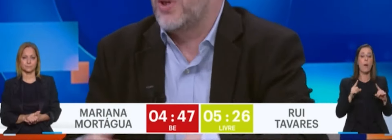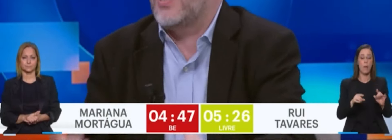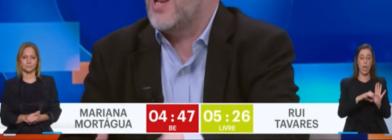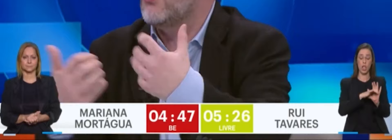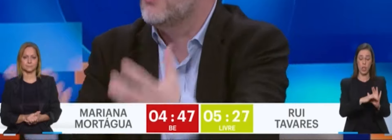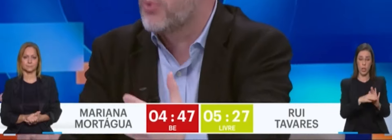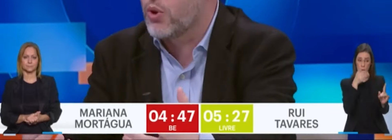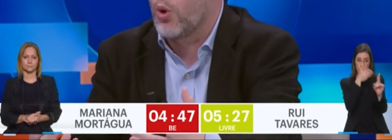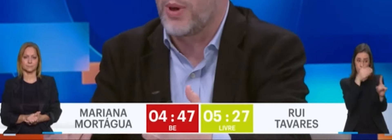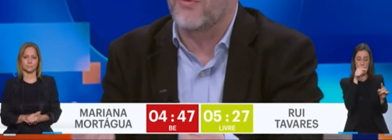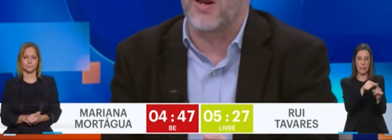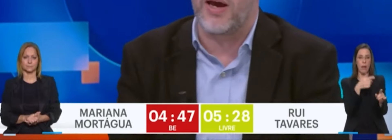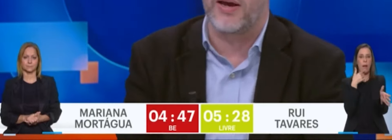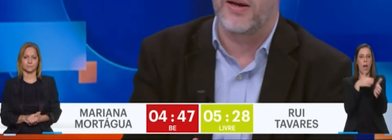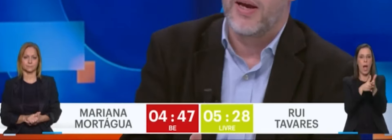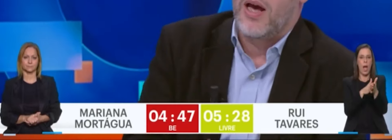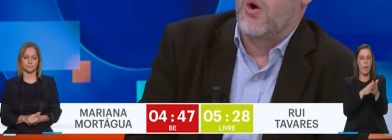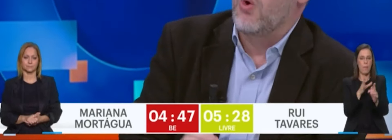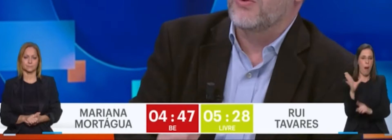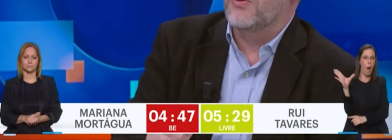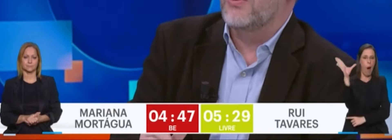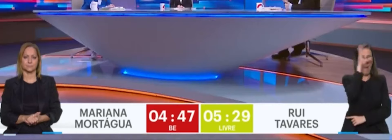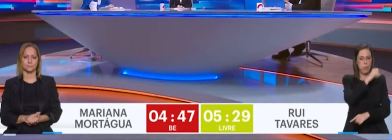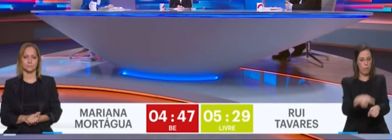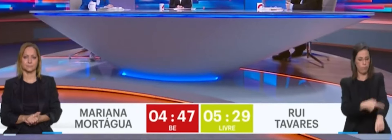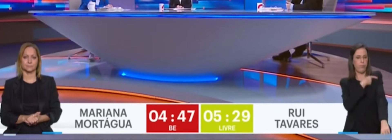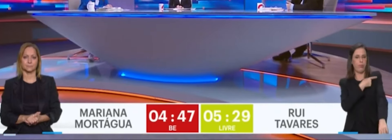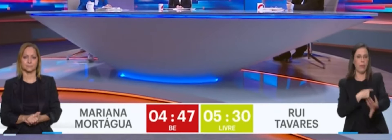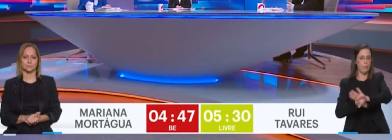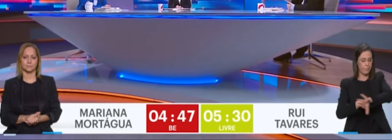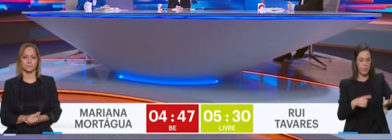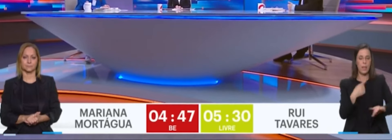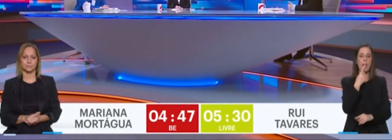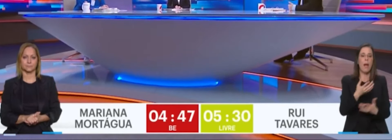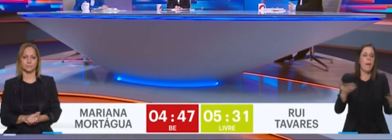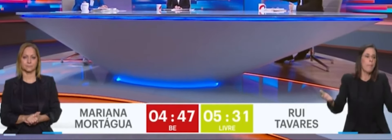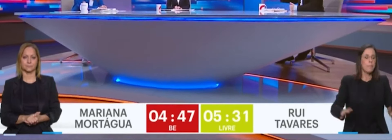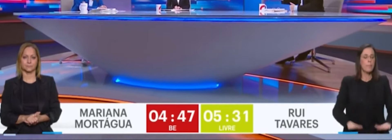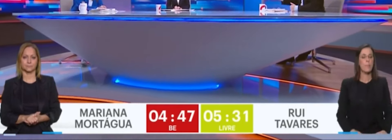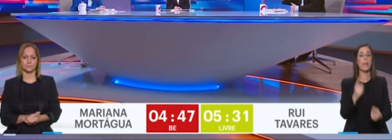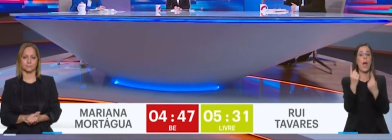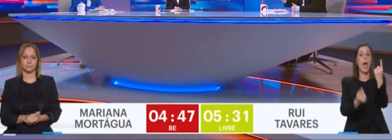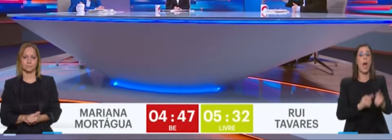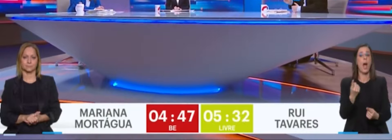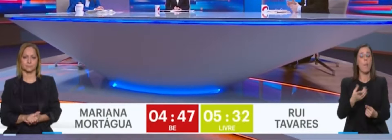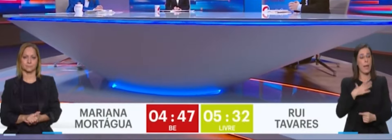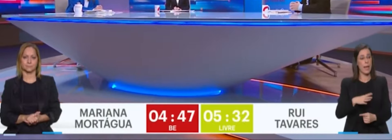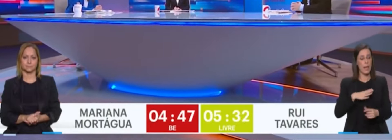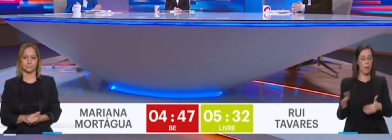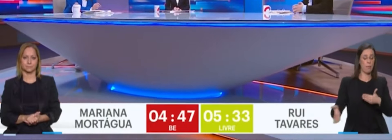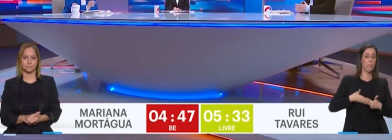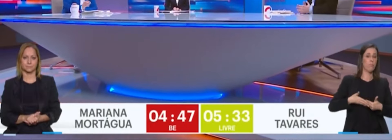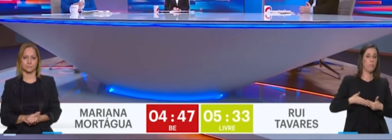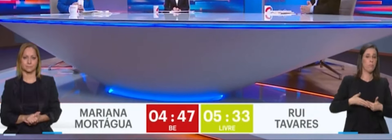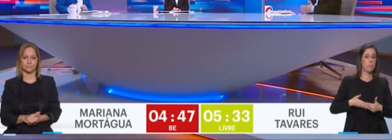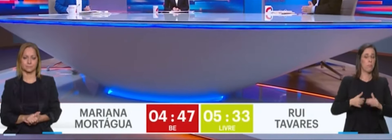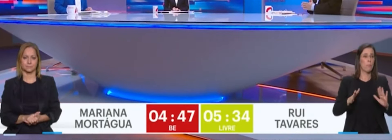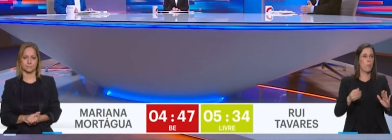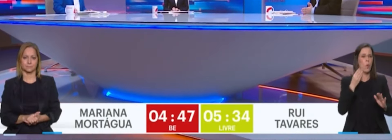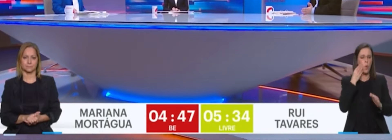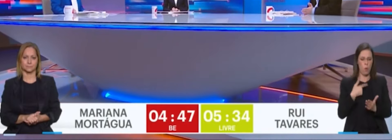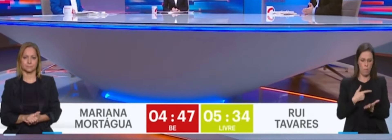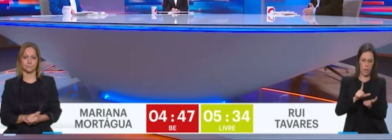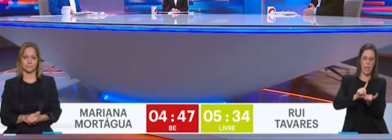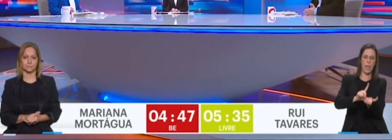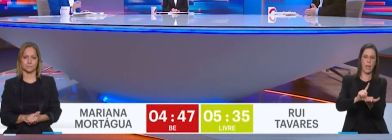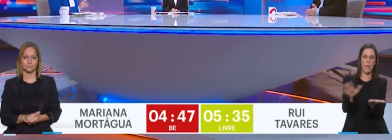chega porque Claro aproveitou para cavalgar a onda de dizer que bem para alguma coisa Vocês querem fechar as portas como é que o livro